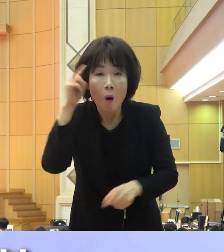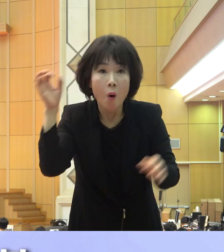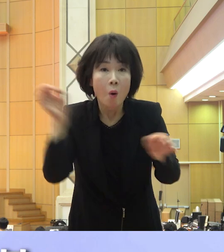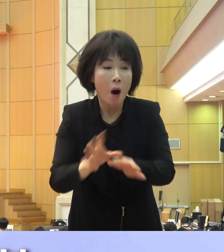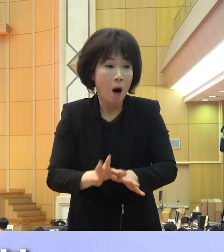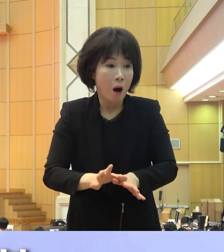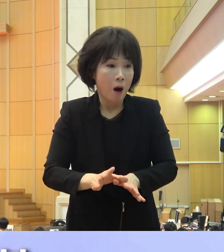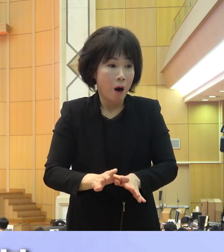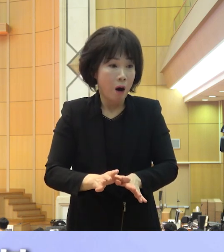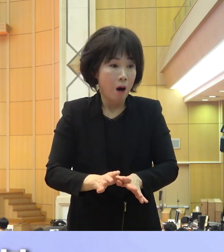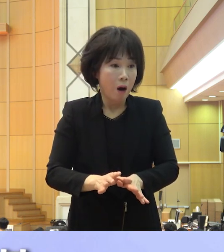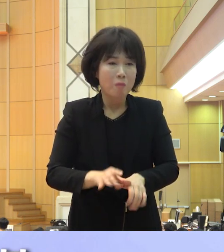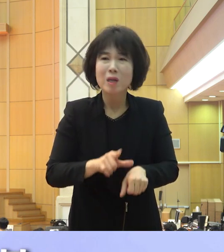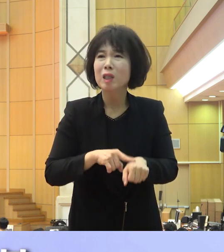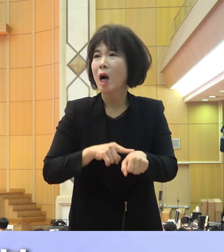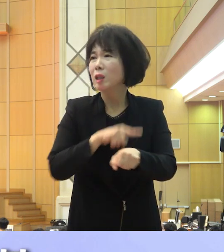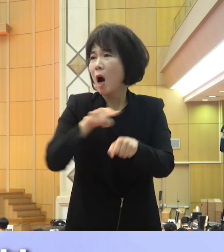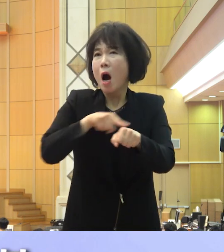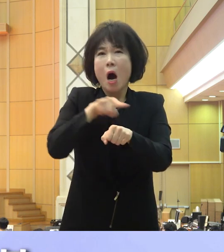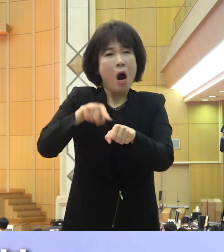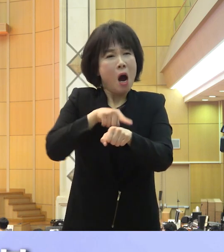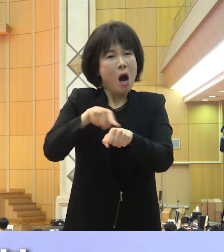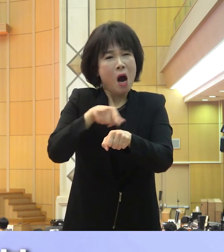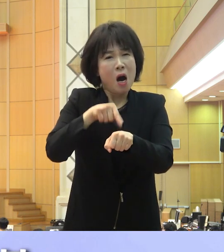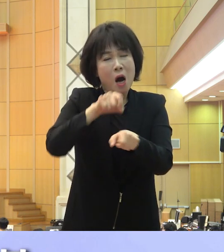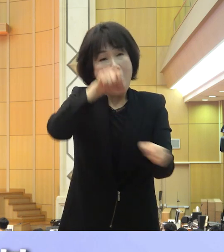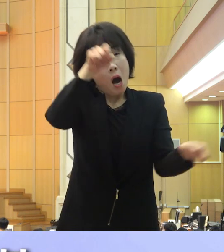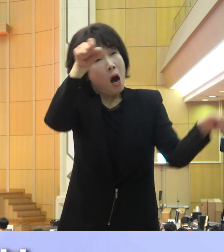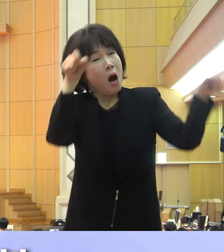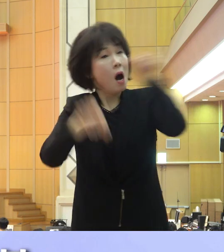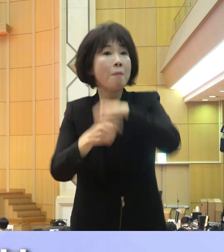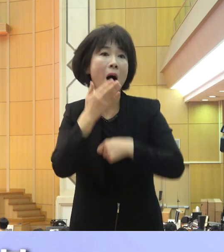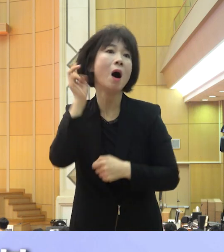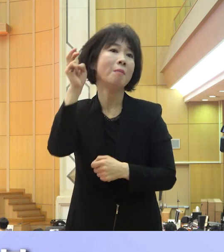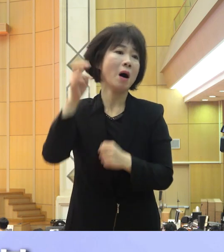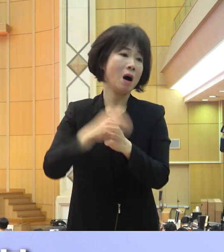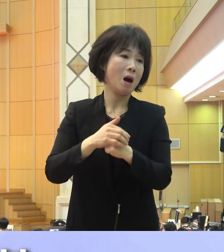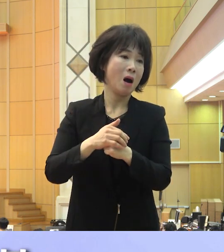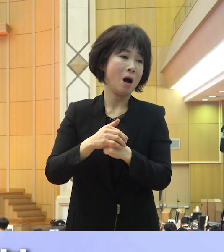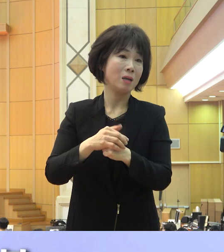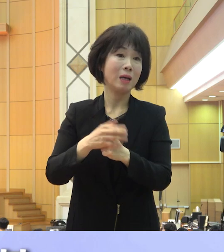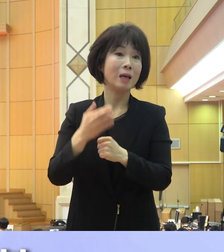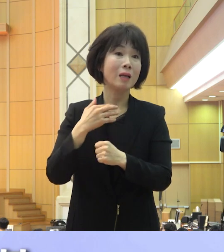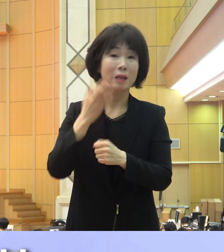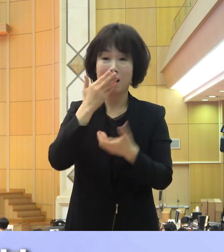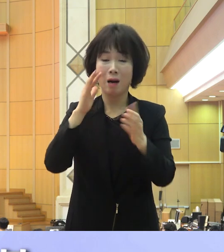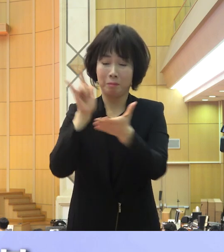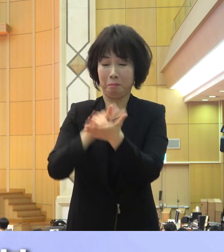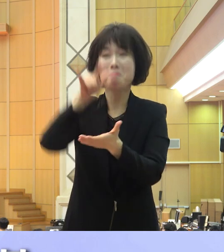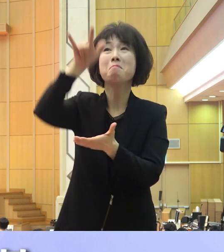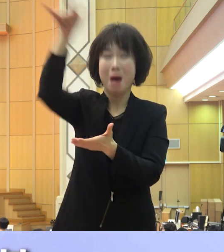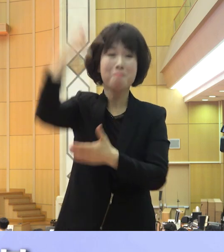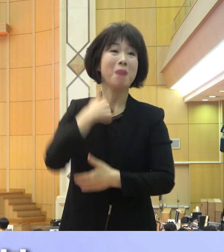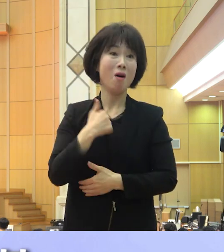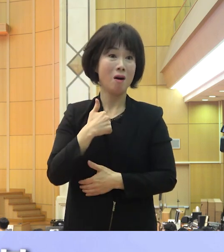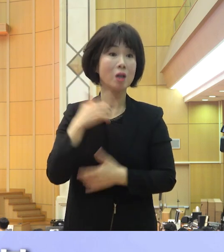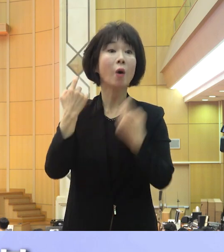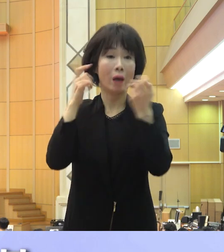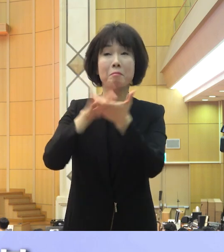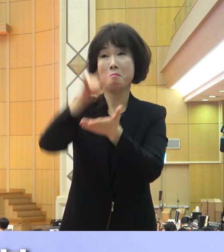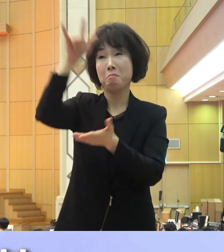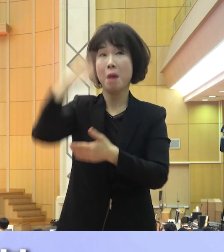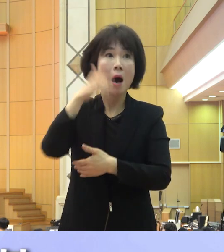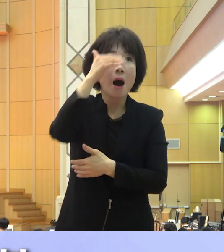제가 생각할 때 몇 시간인가, 한 5-6시간도 넘을 것 같으지? 계속 버스 타고 그